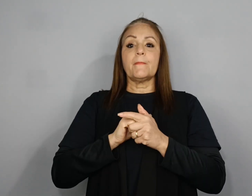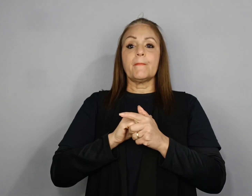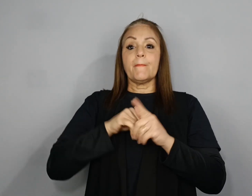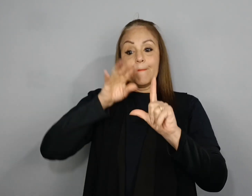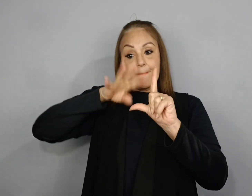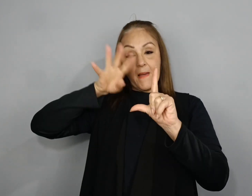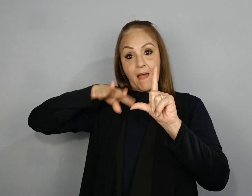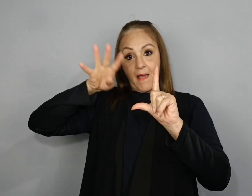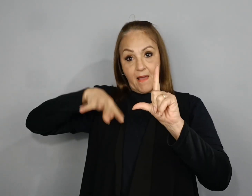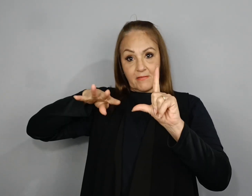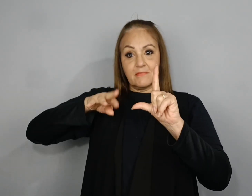múltiplas.